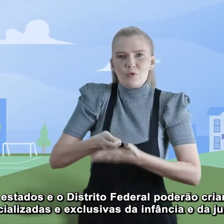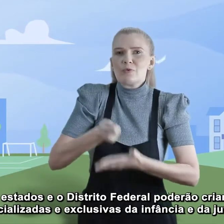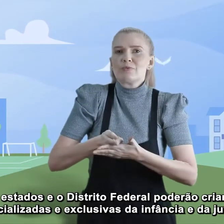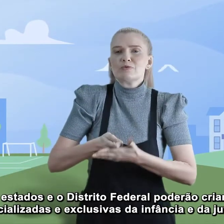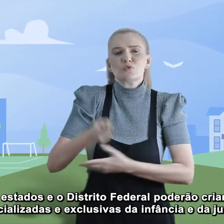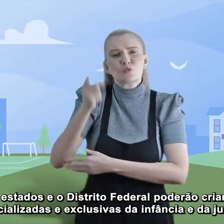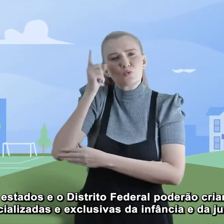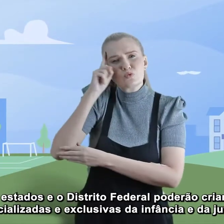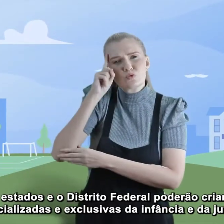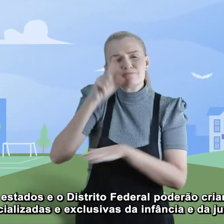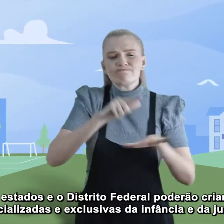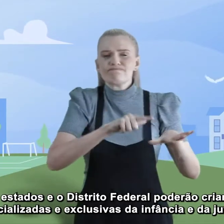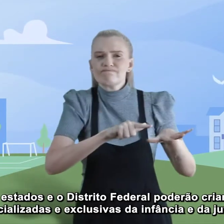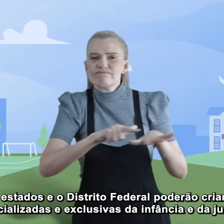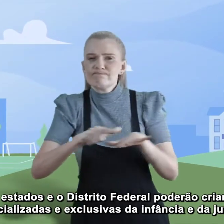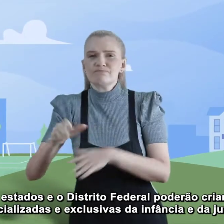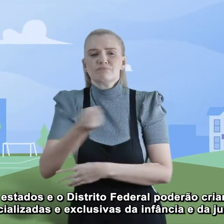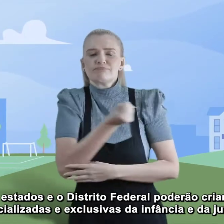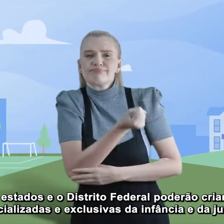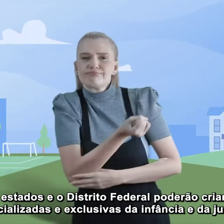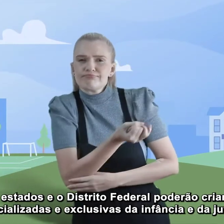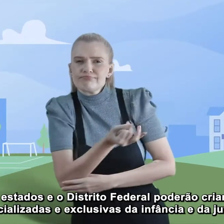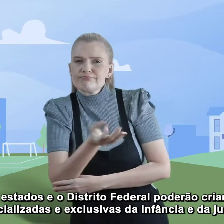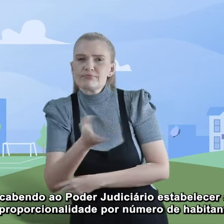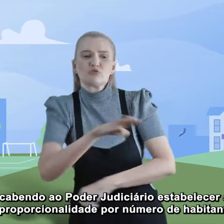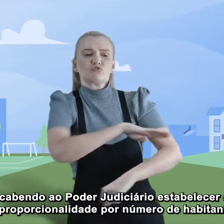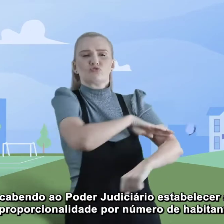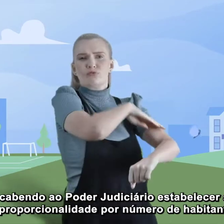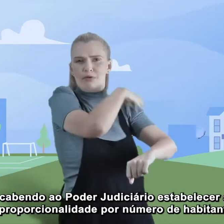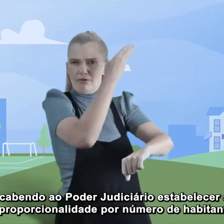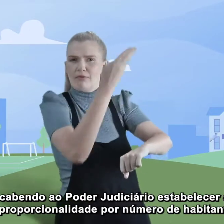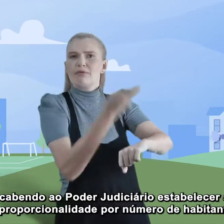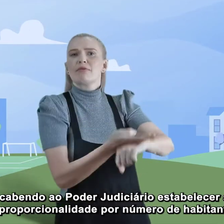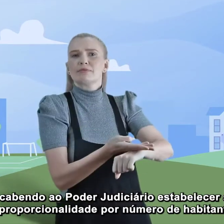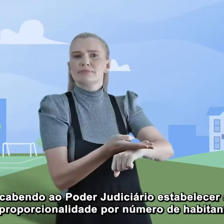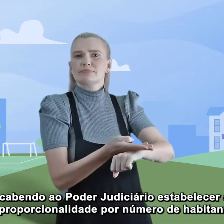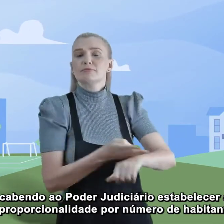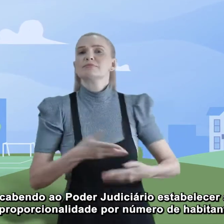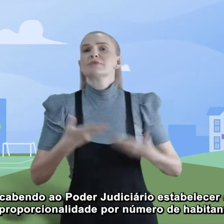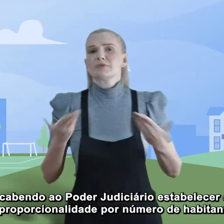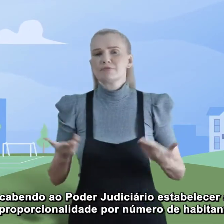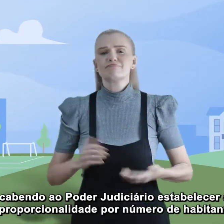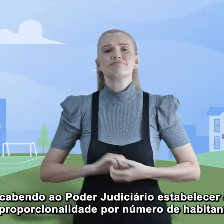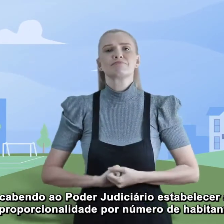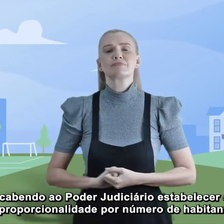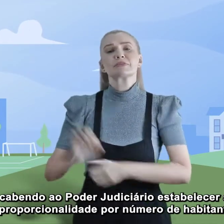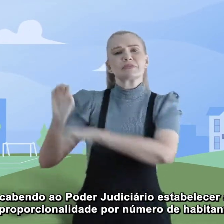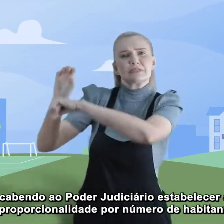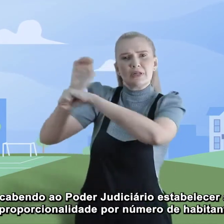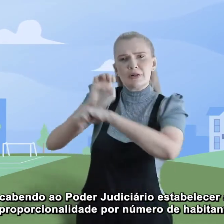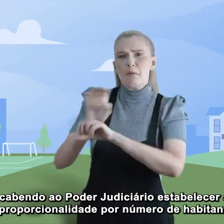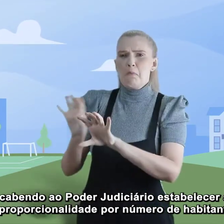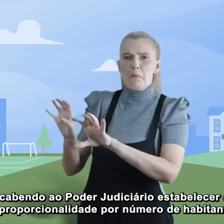e exclusivas da infância e da juventude, cabendo ao Poder Judiciário estabelecer sua proporcionalidade